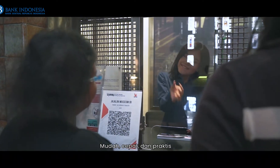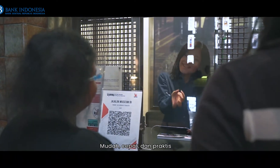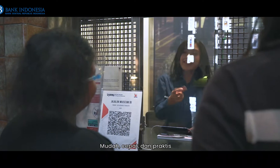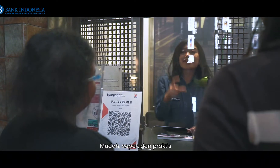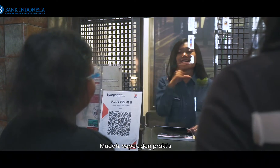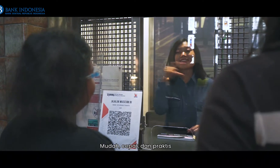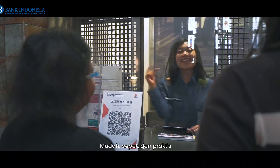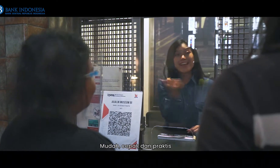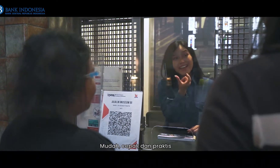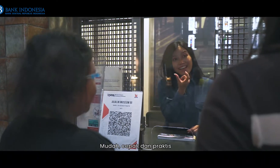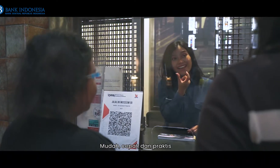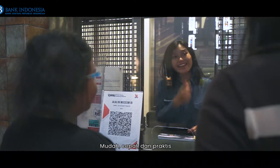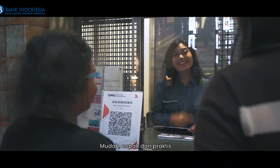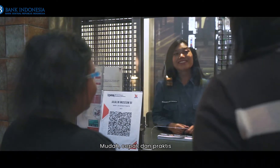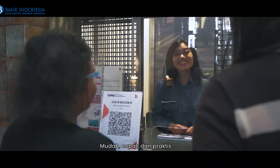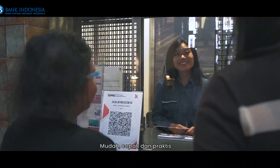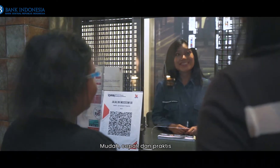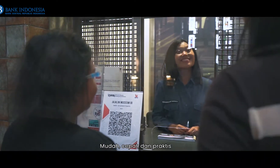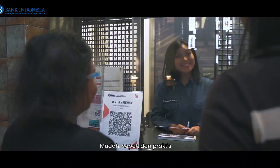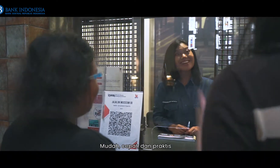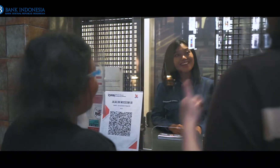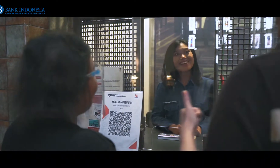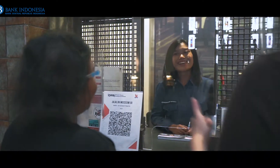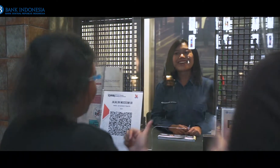Mudah, cepat, dan praktis.